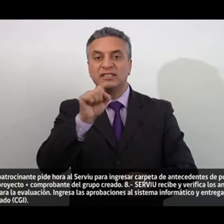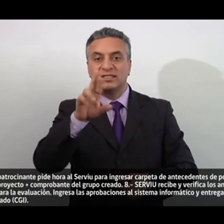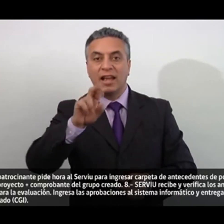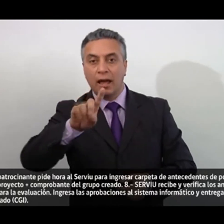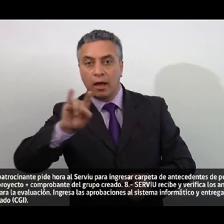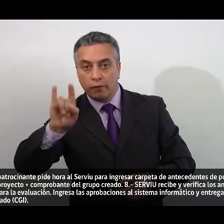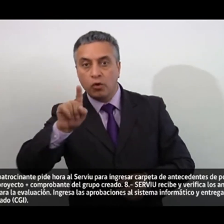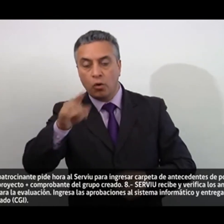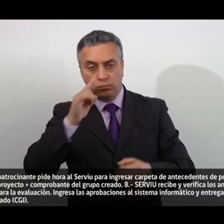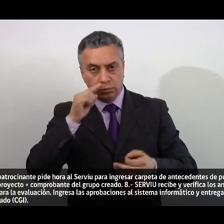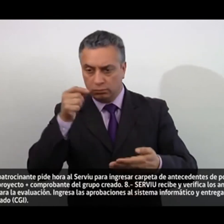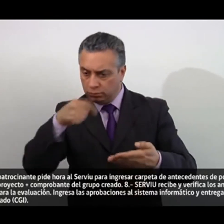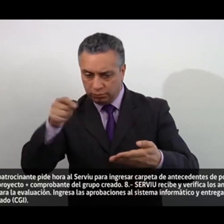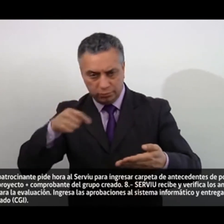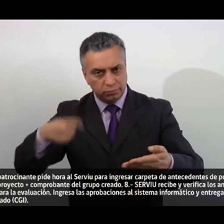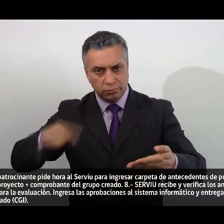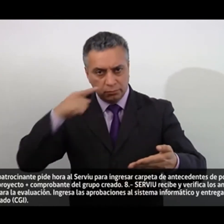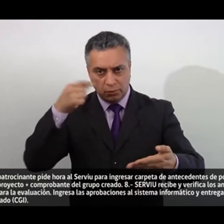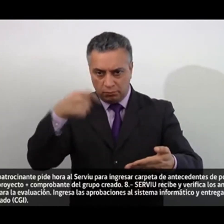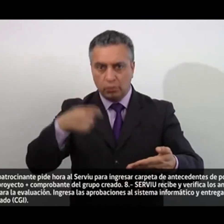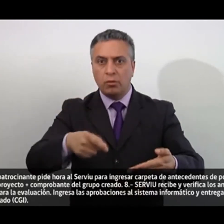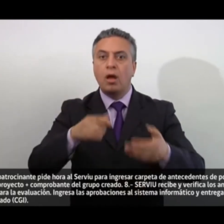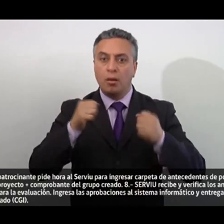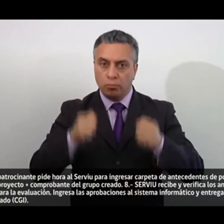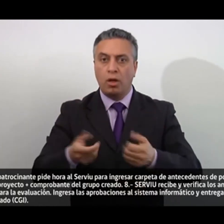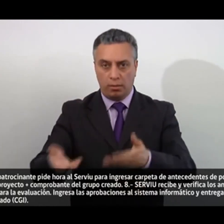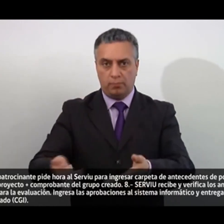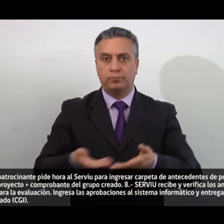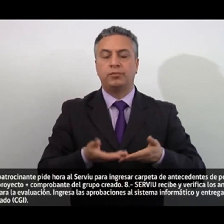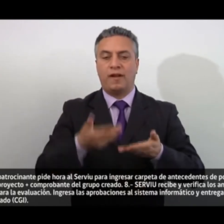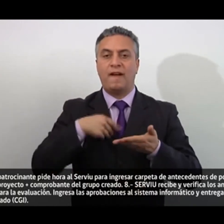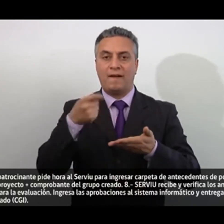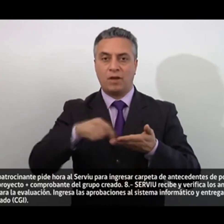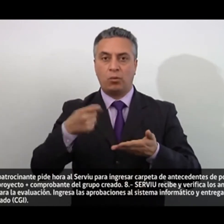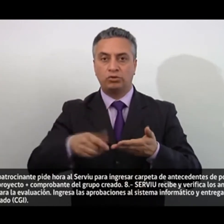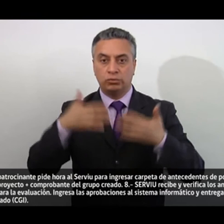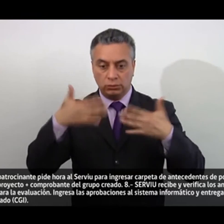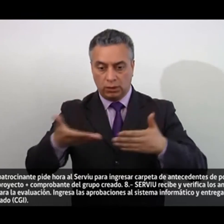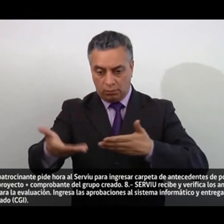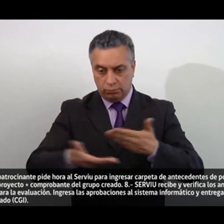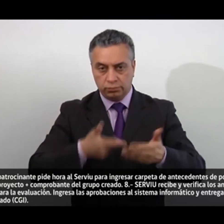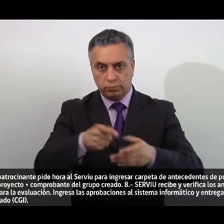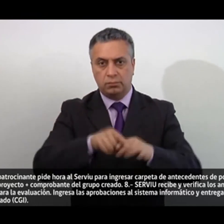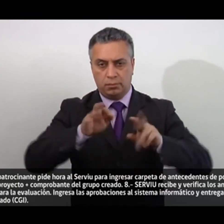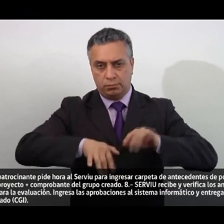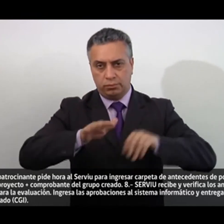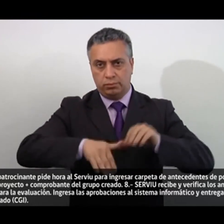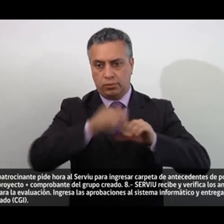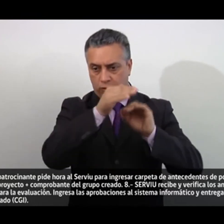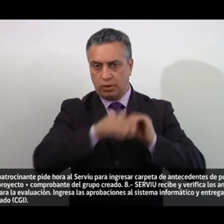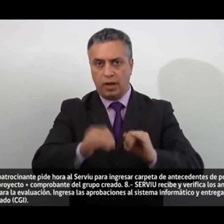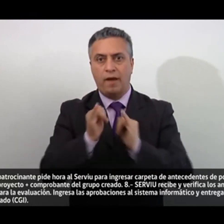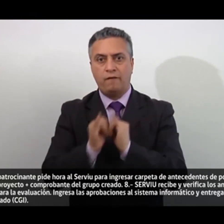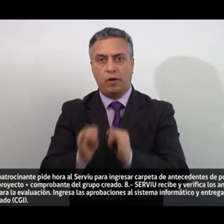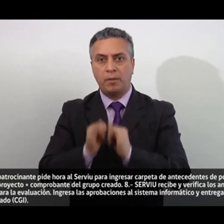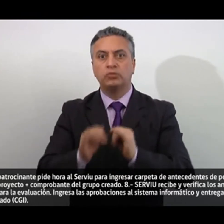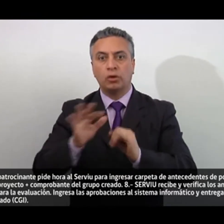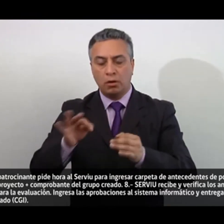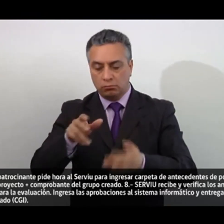Serviu recibe y verifica los antecedentes necesarios para la evaluación, ingresa las aprobaciones al sistema informático y